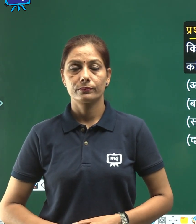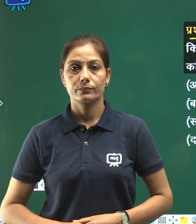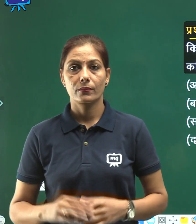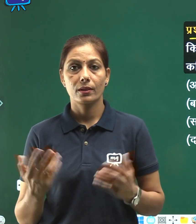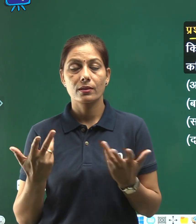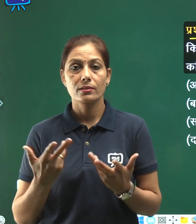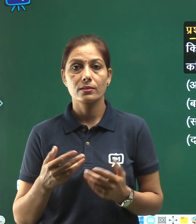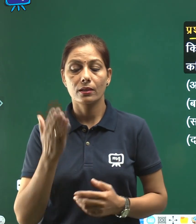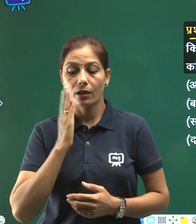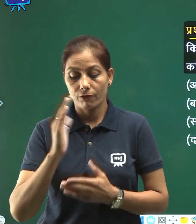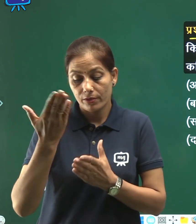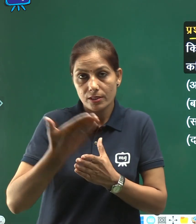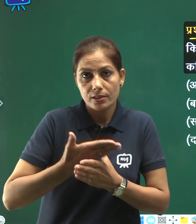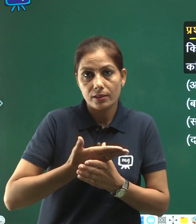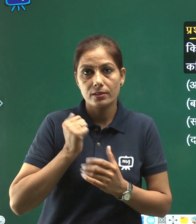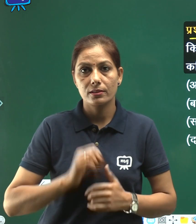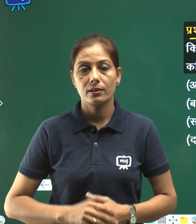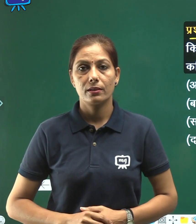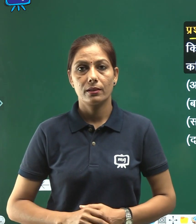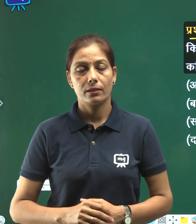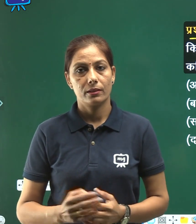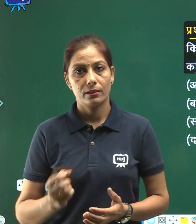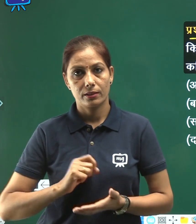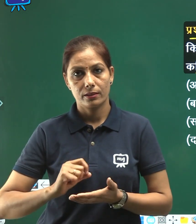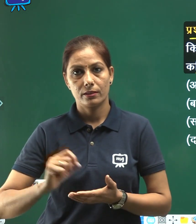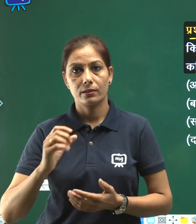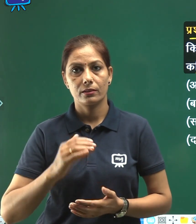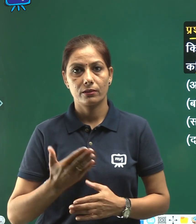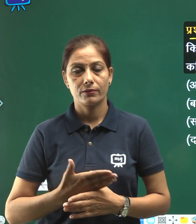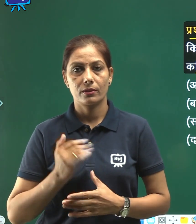किस काव्य संग्रह से ली गई कविता है?